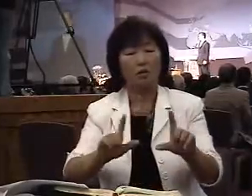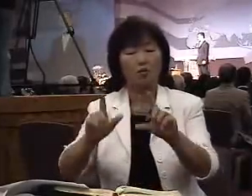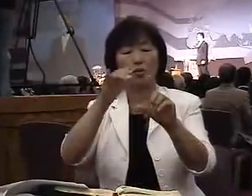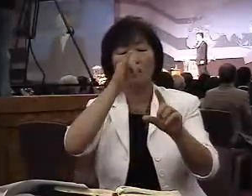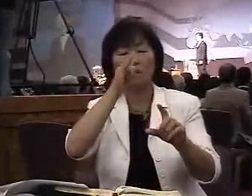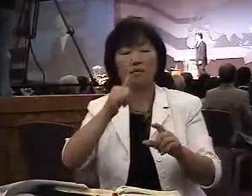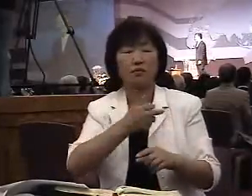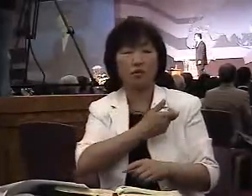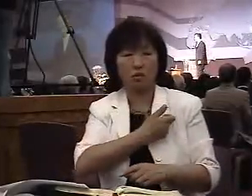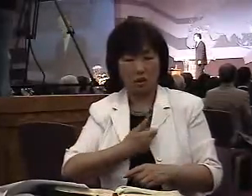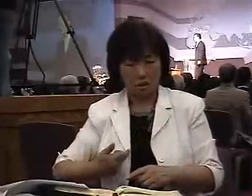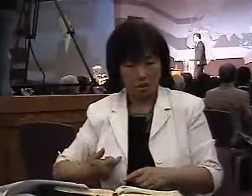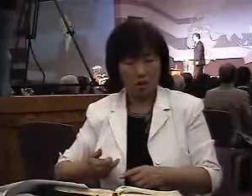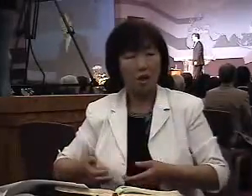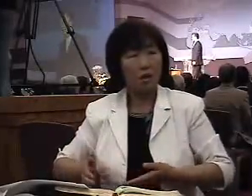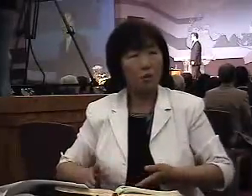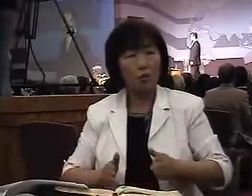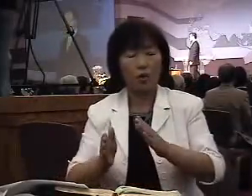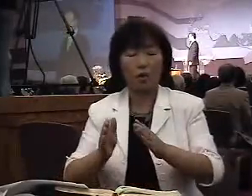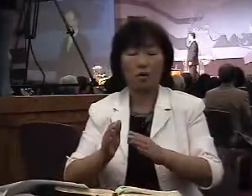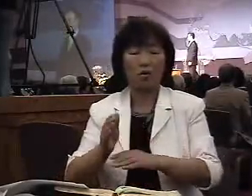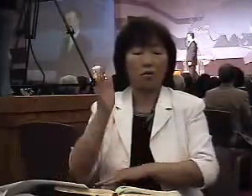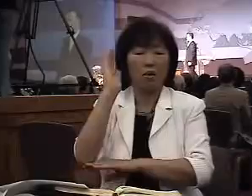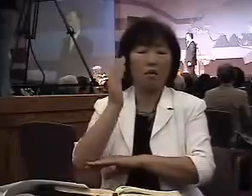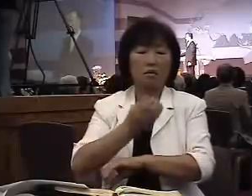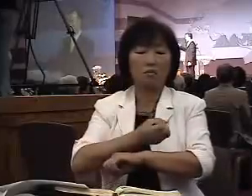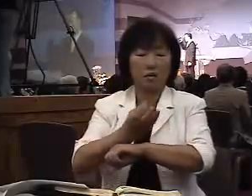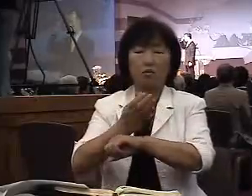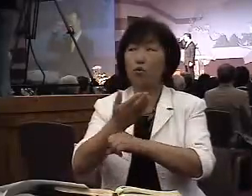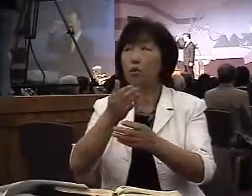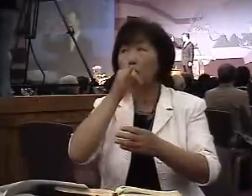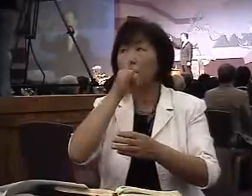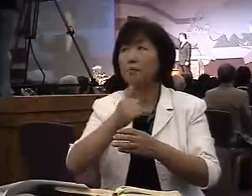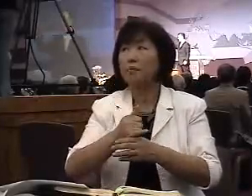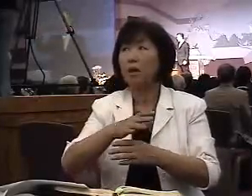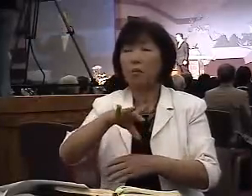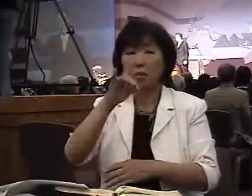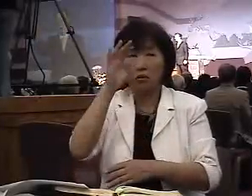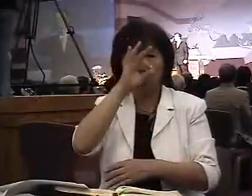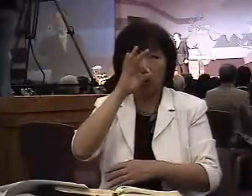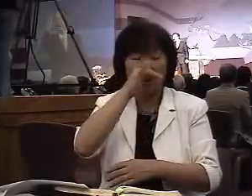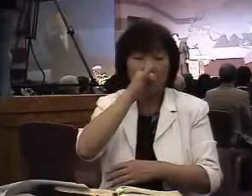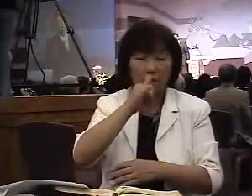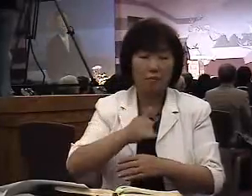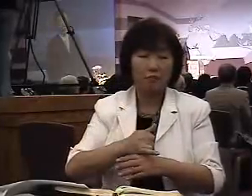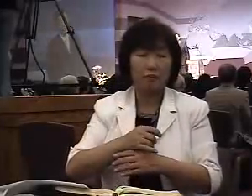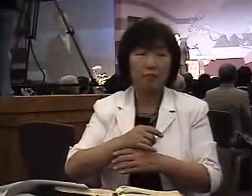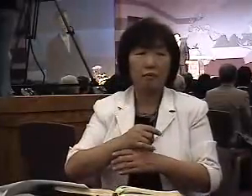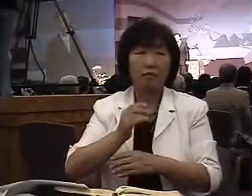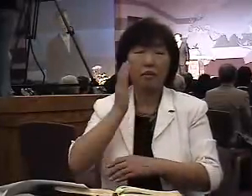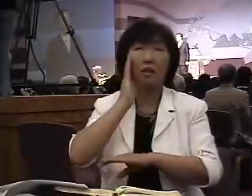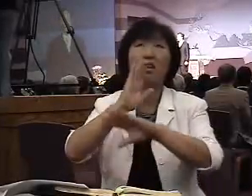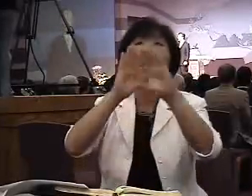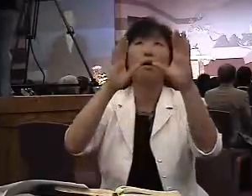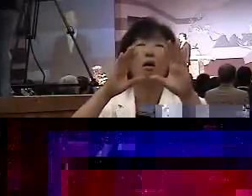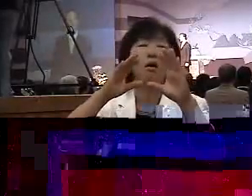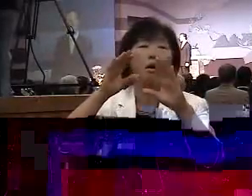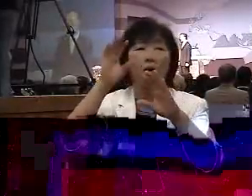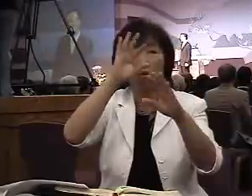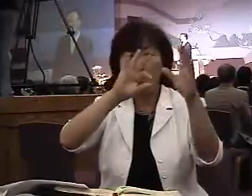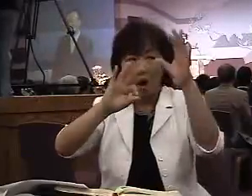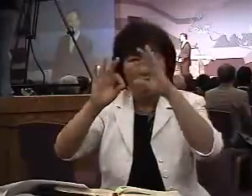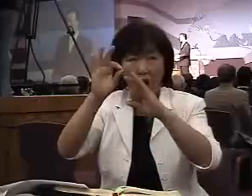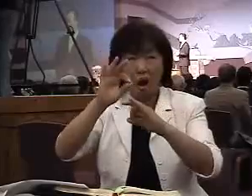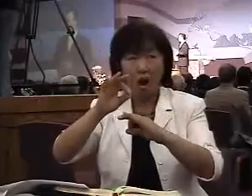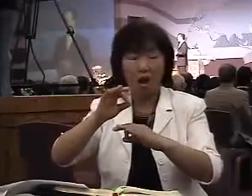있는 제자의 길이라고 말씀을 하시는 것입니다. 자, 먼저 구할 것이 있습니다. 먼저 그의 나라를 구하라. 여러분, 먼저 그의